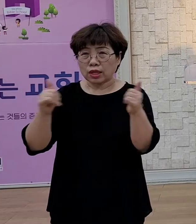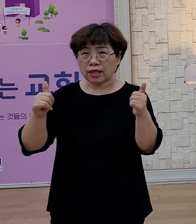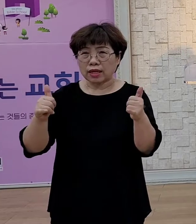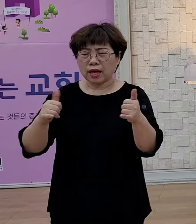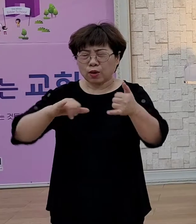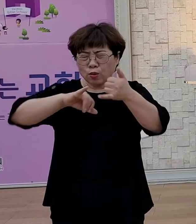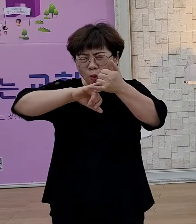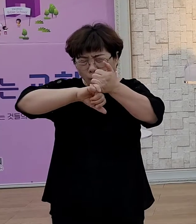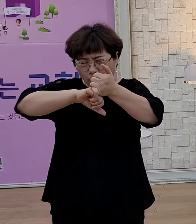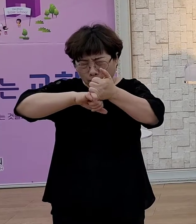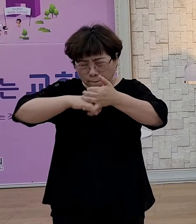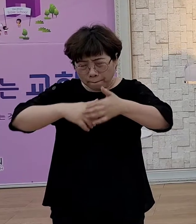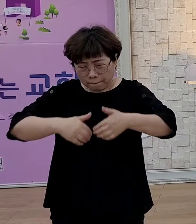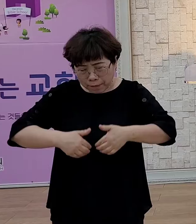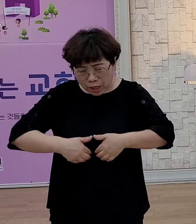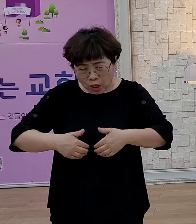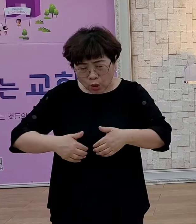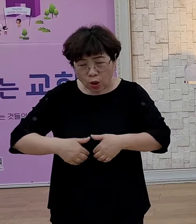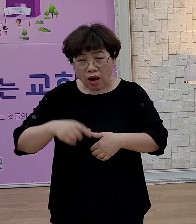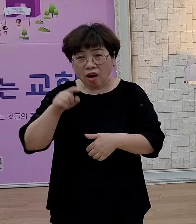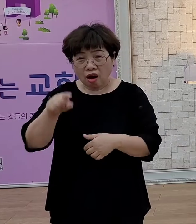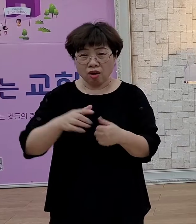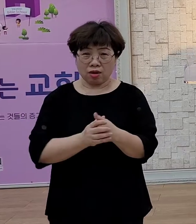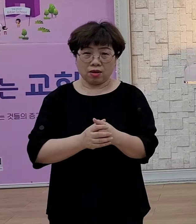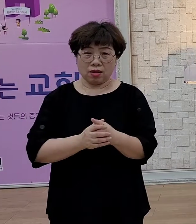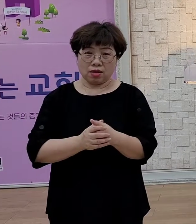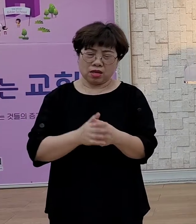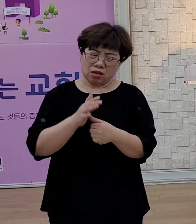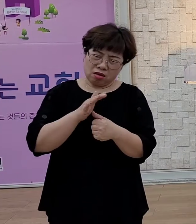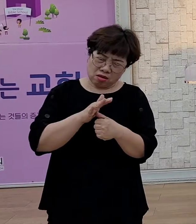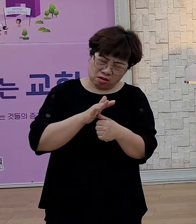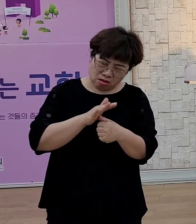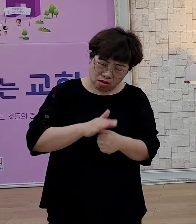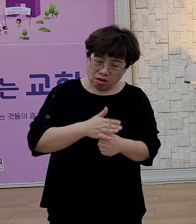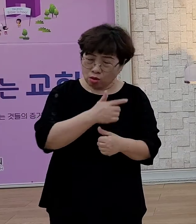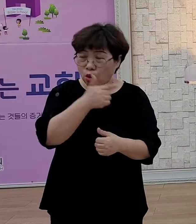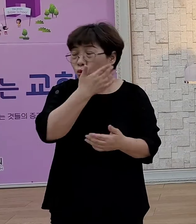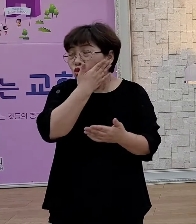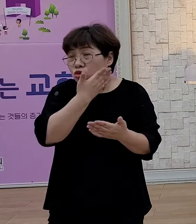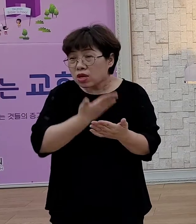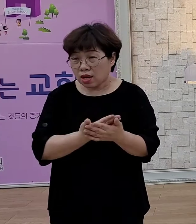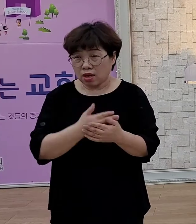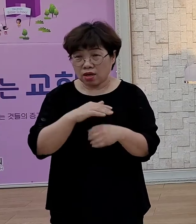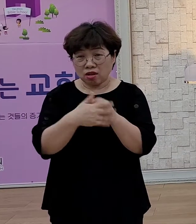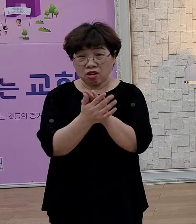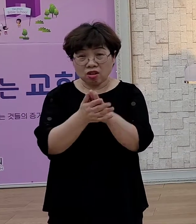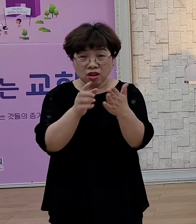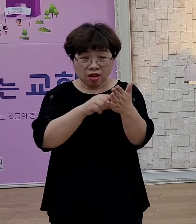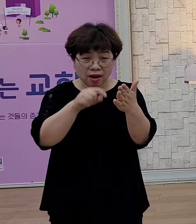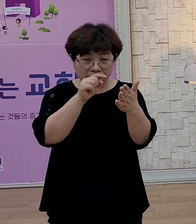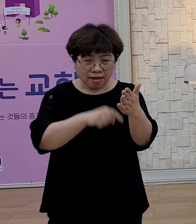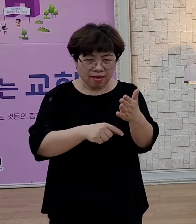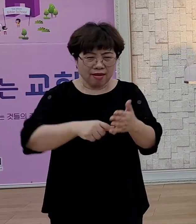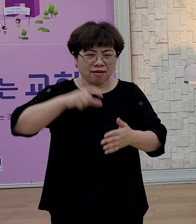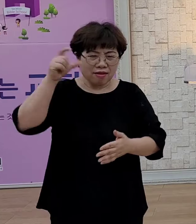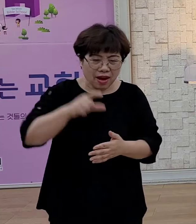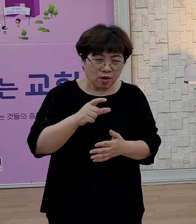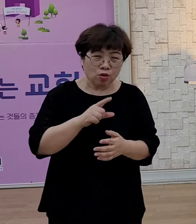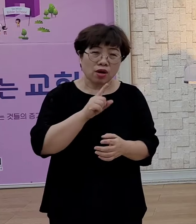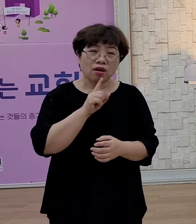부분. 우리 인내라는 것이 너무너무 귀한 요소예요. 성경에서 정말 강조하고 있는 또 하나의 요소가 뭔지